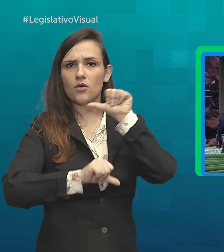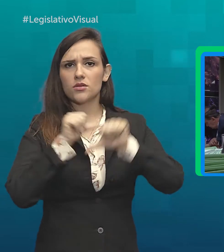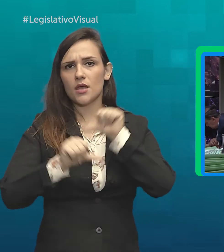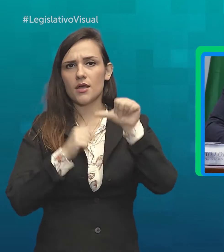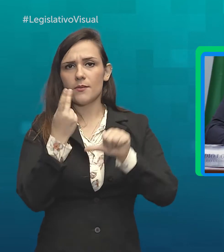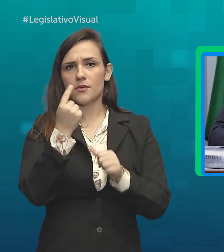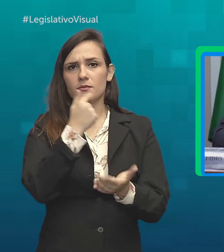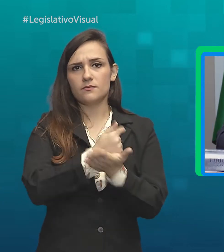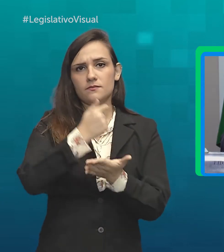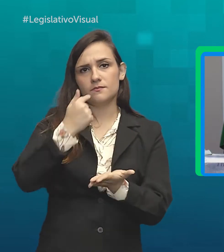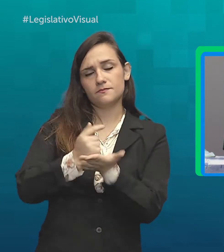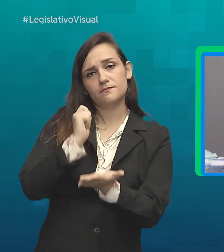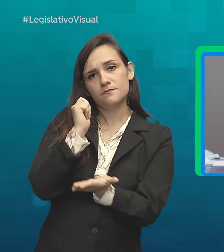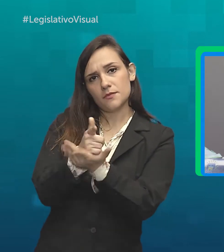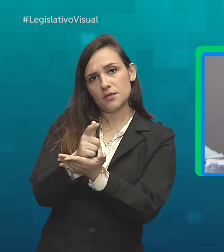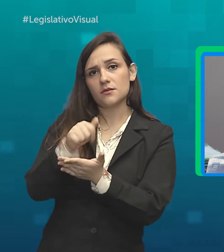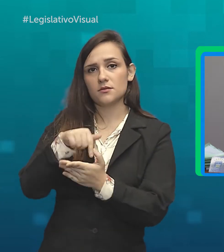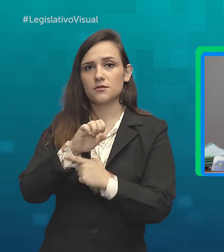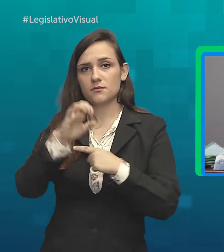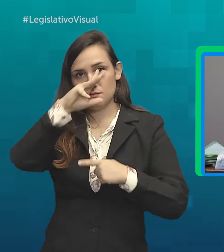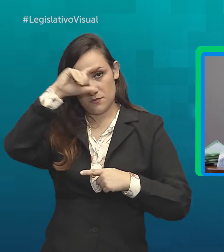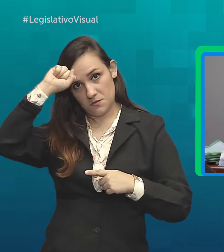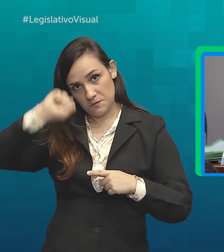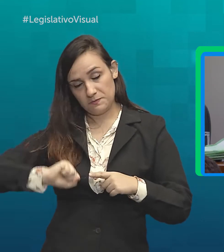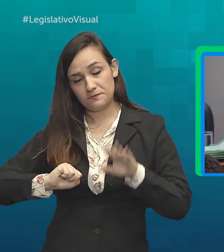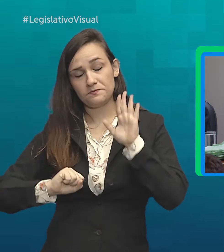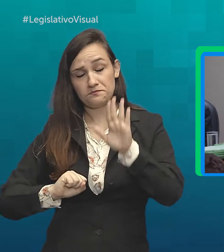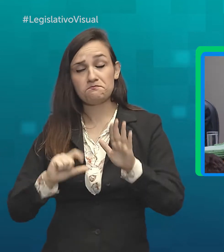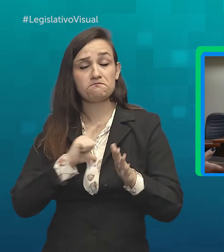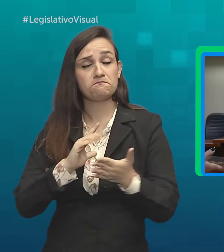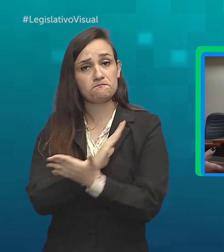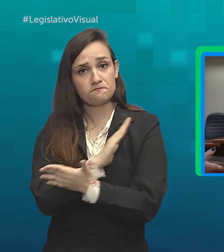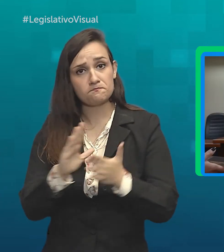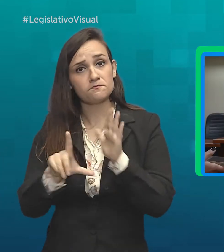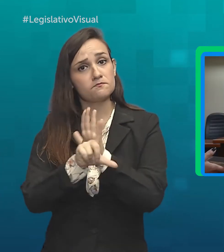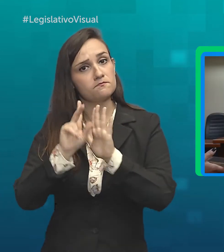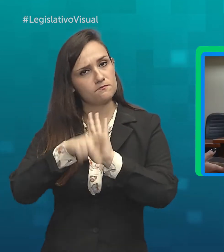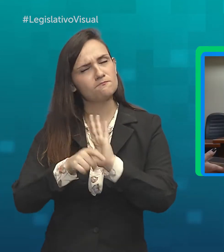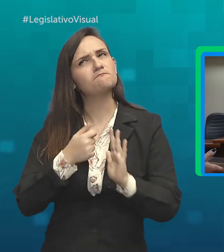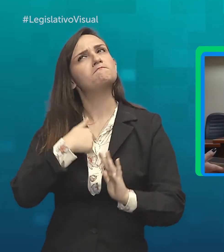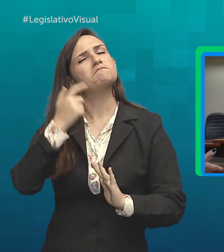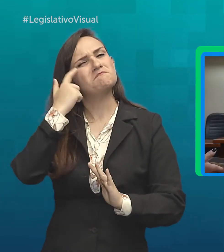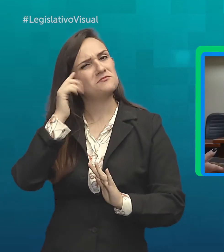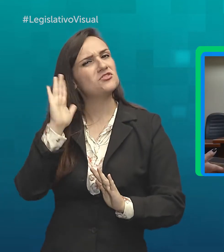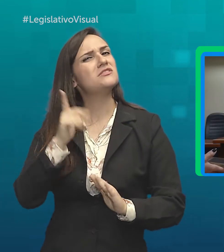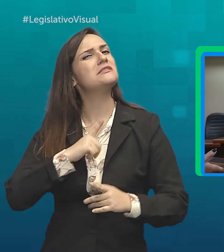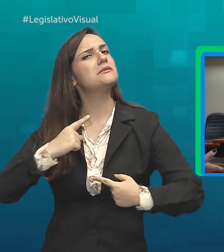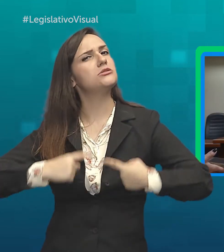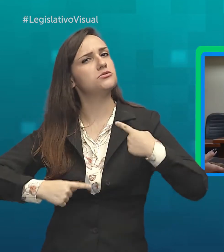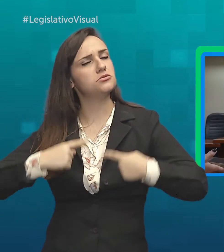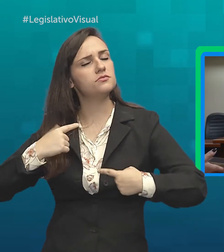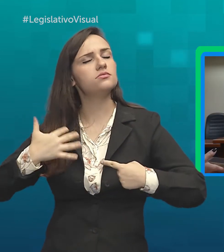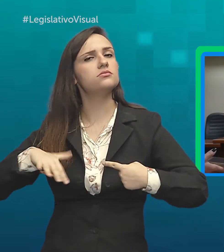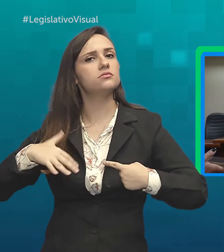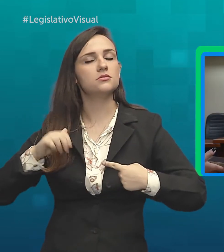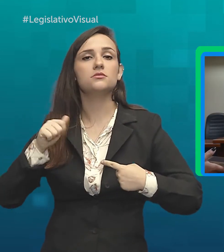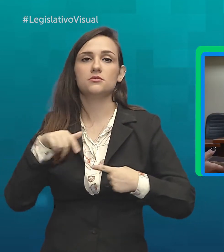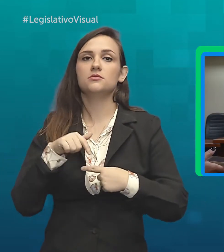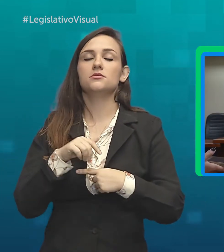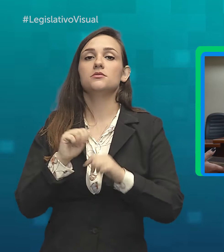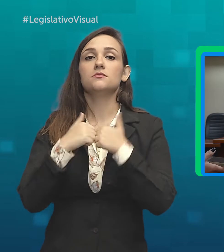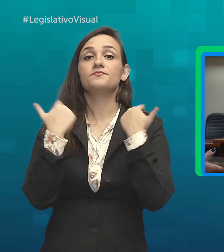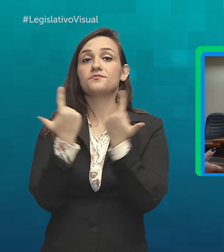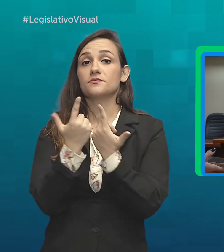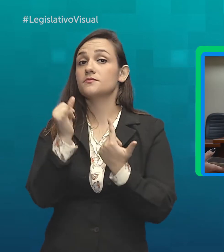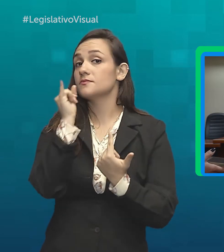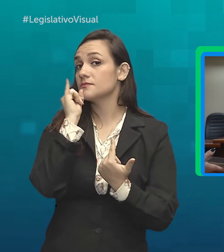o que altera as taxas cartorárias em Mato Grosso do Sul. Nós temos alguns projetos que já são matérias que eu também entendo que terá grandes discussões